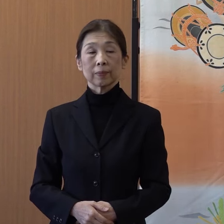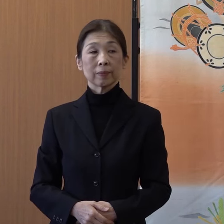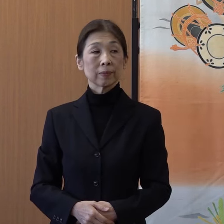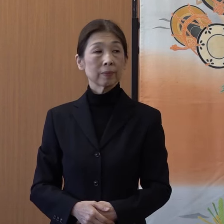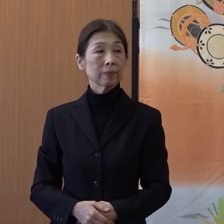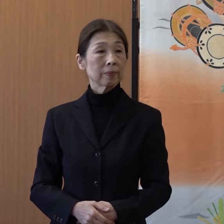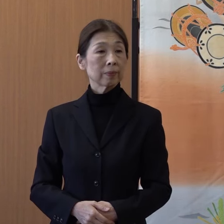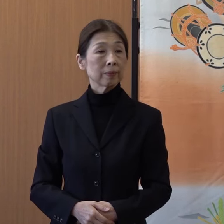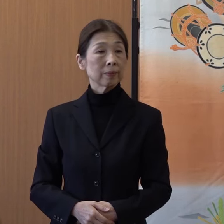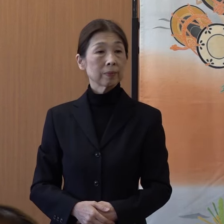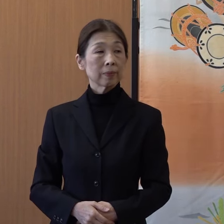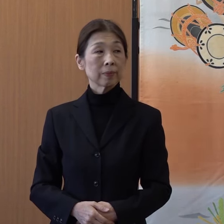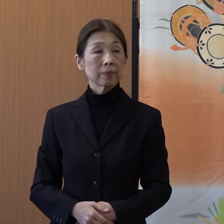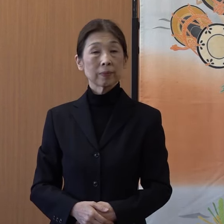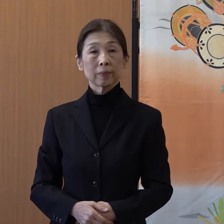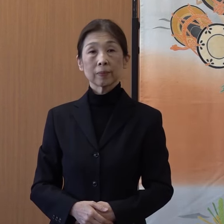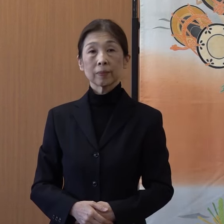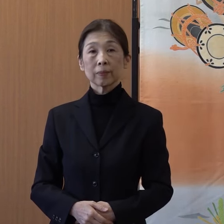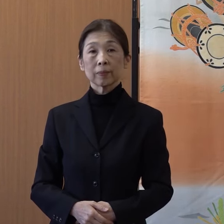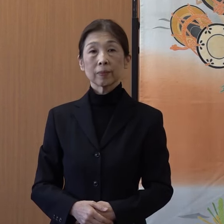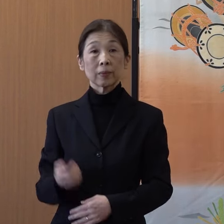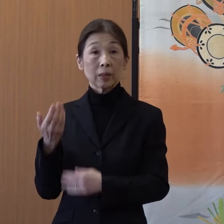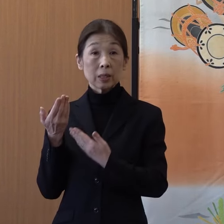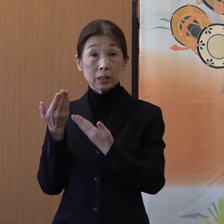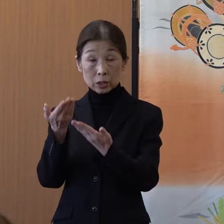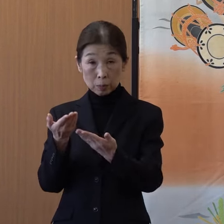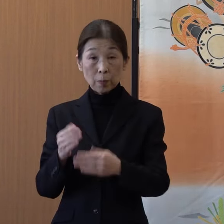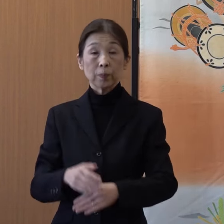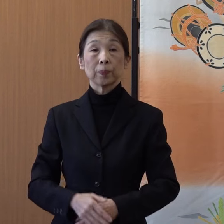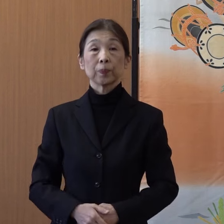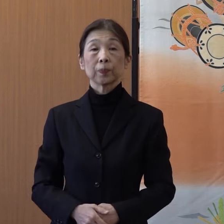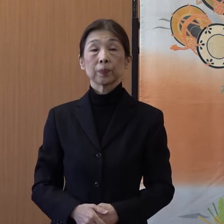こちら 向こうと申します。 はい、